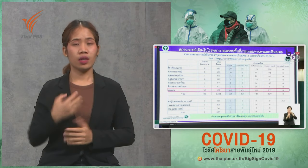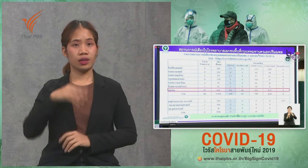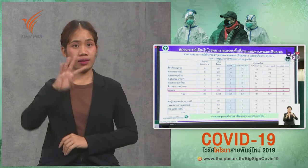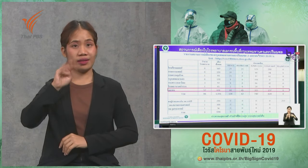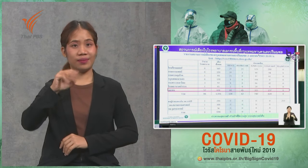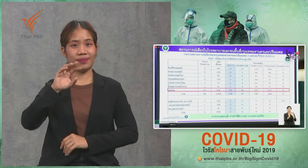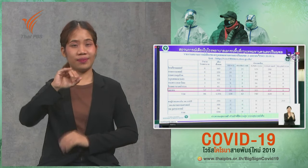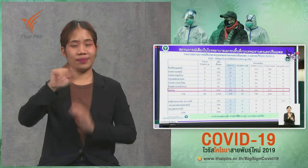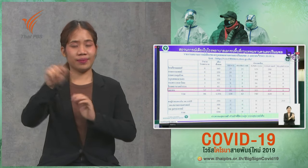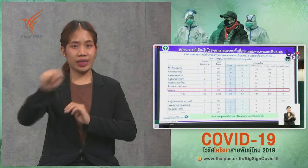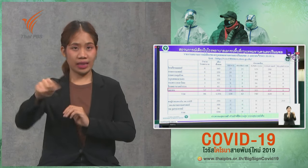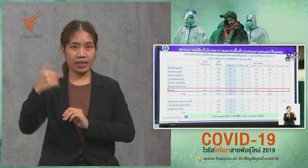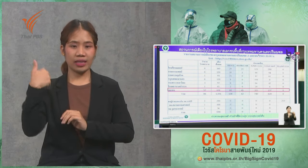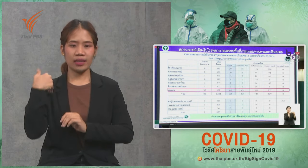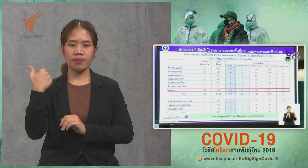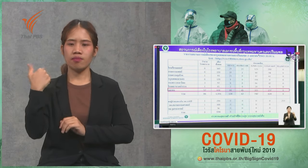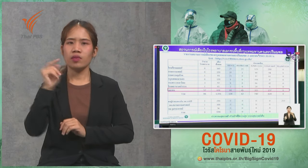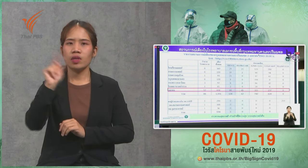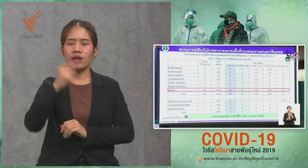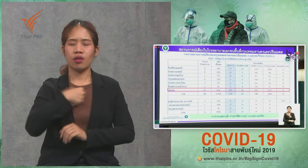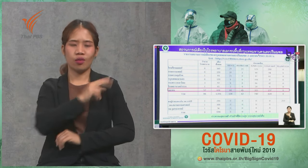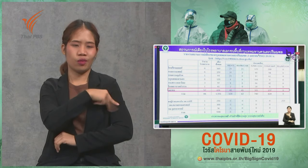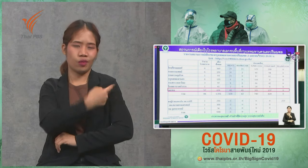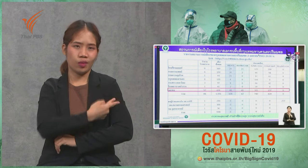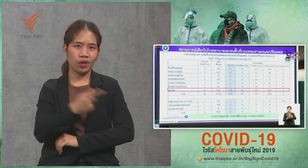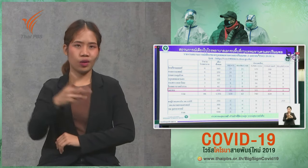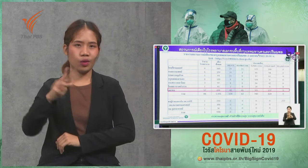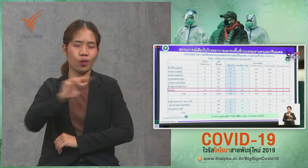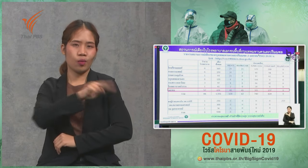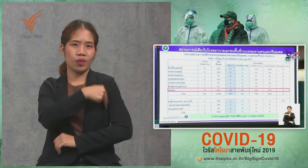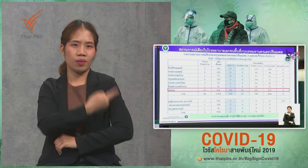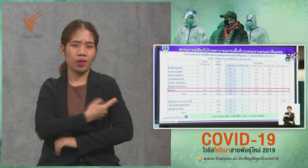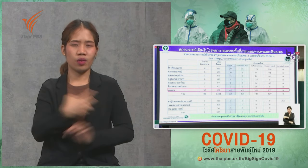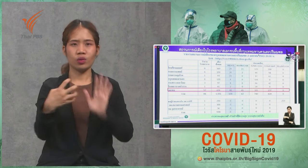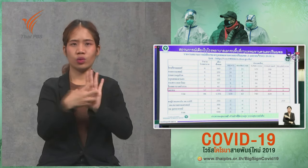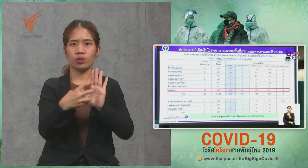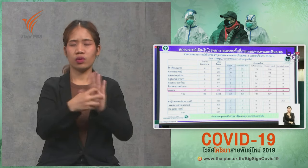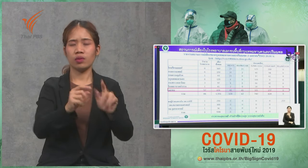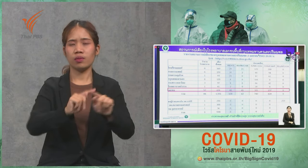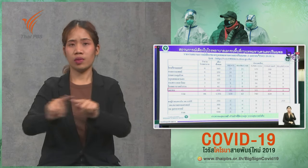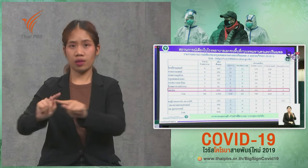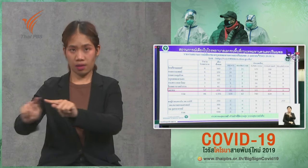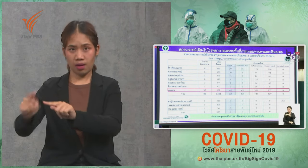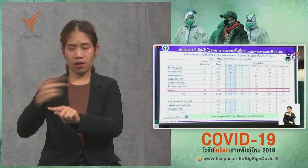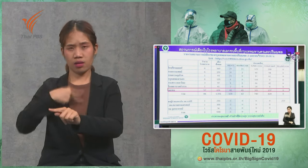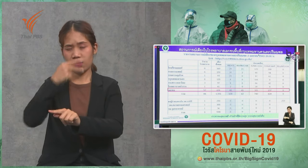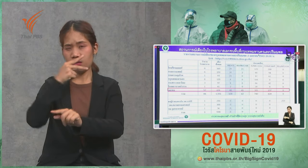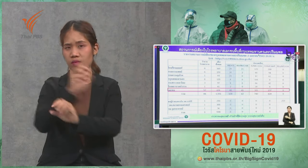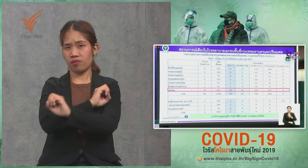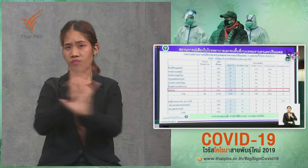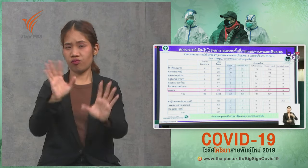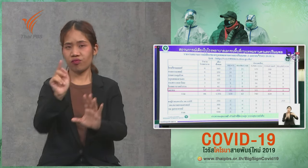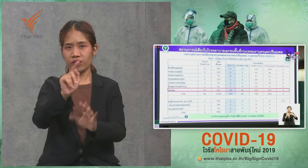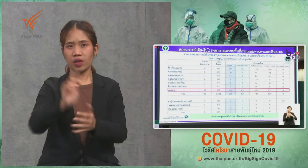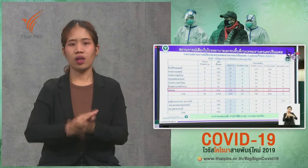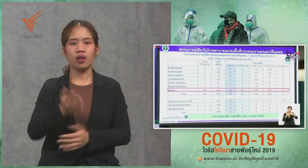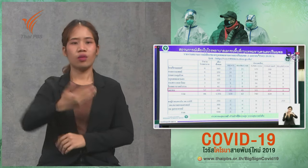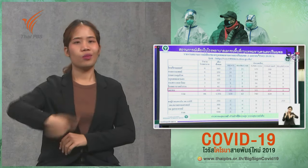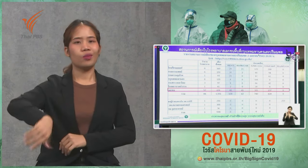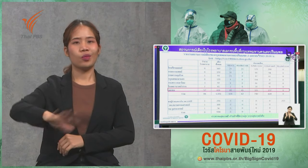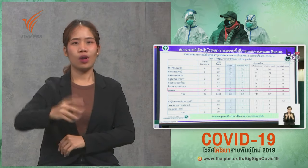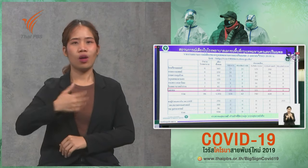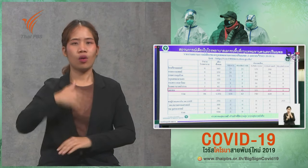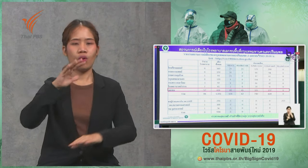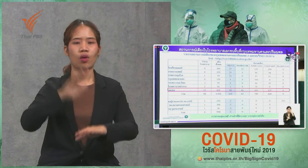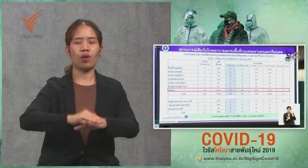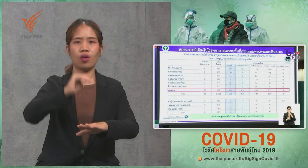40% เนี่ยรวมของโรงเรียนแพทย์กรมการแพทย์กรุงเทพมหานครนะครับเพราะฉะนั้นก็ให้เห็นว่าเราได้ดึงศักยภาพนะ